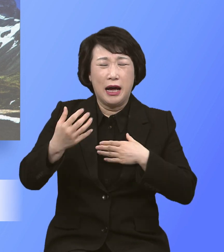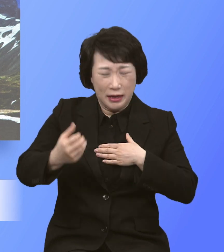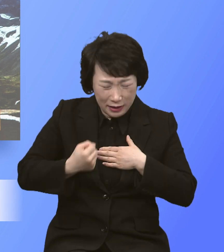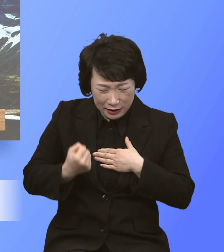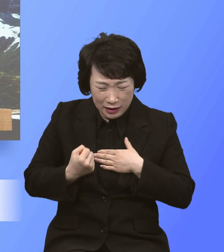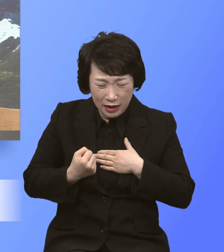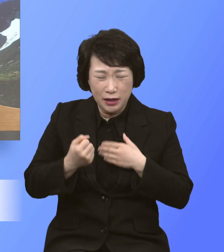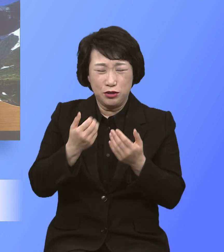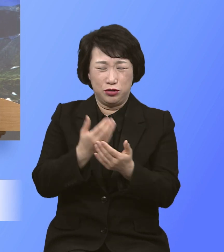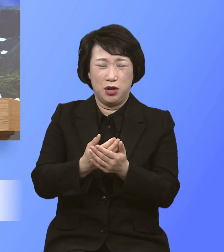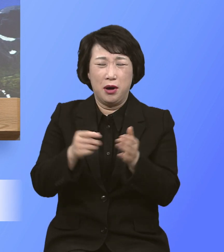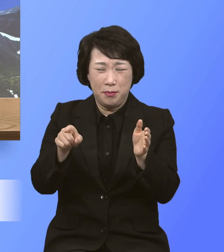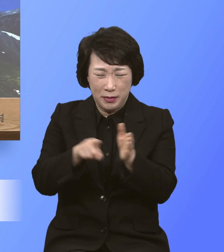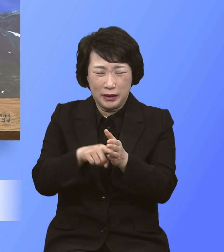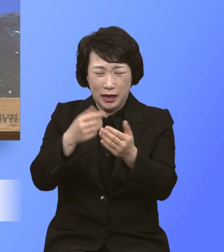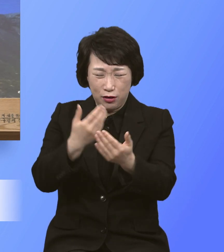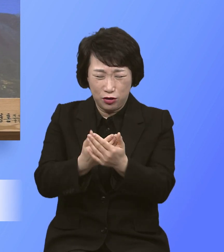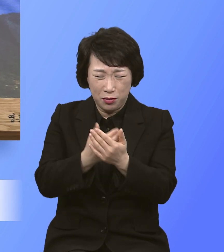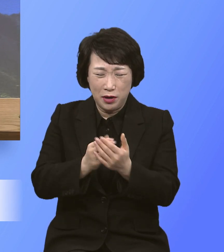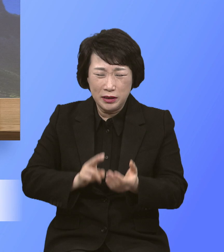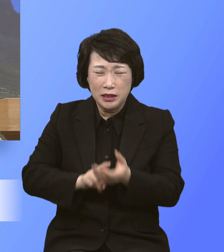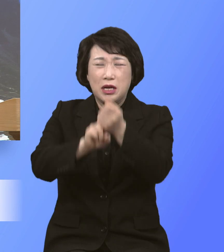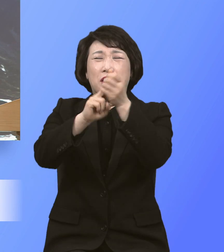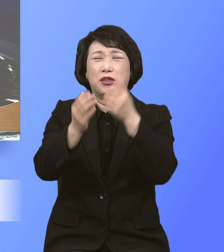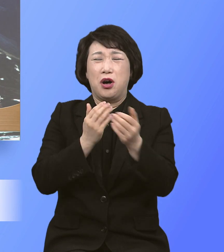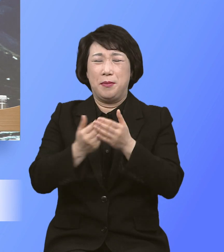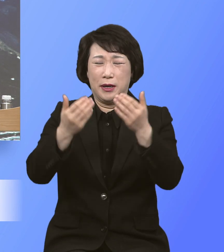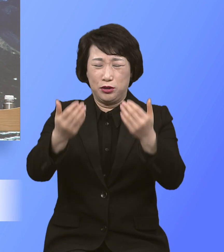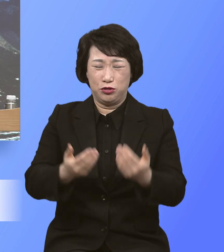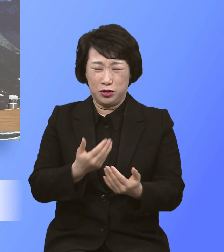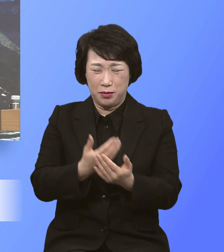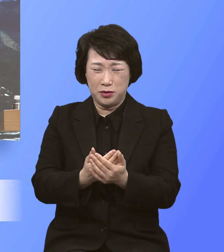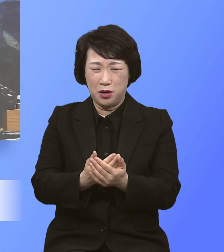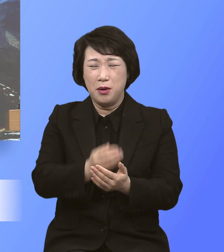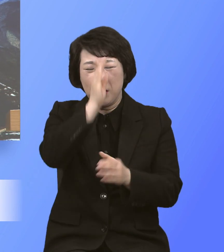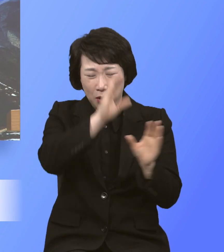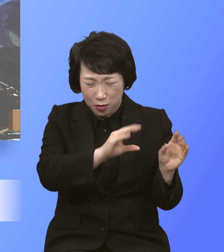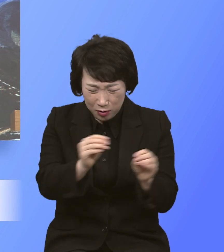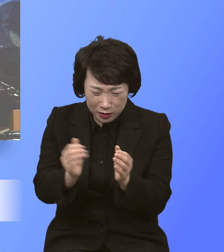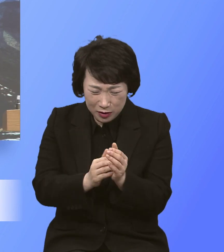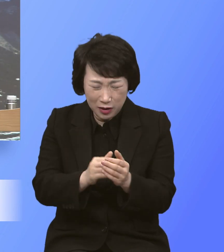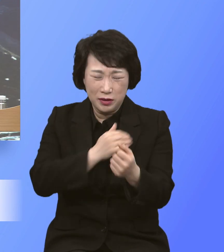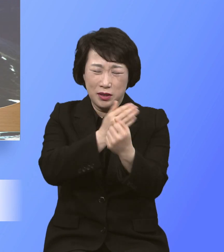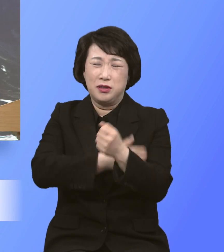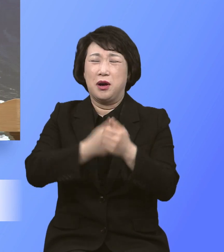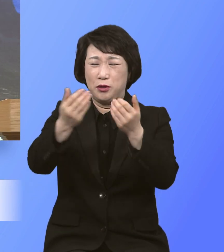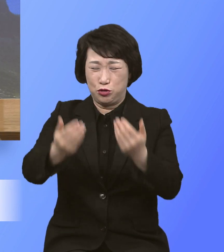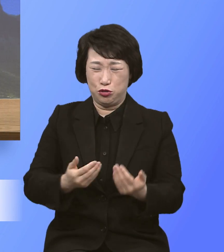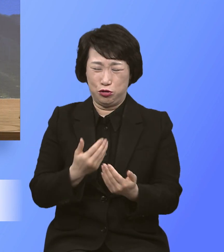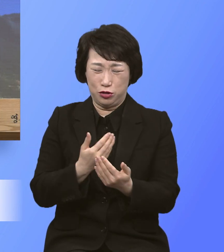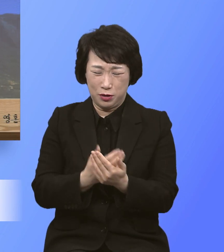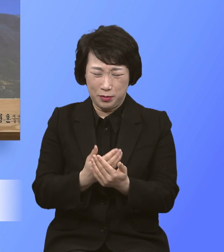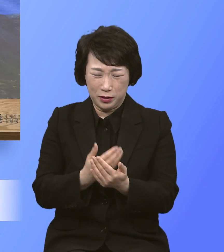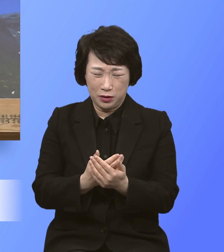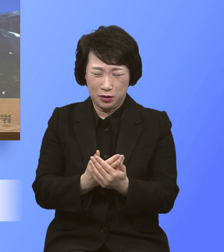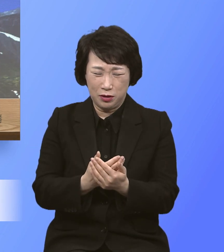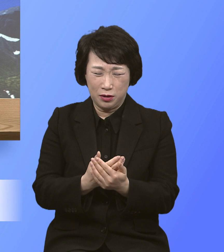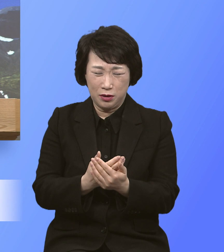하시고 수용한 만큼 이적을 보게 하시고 치료받고 능력받게